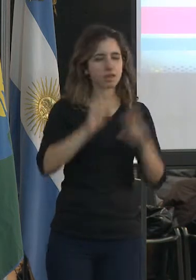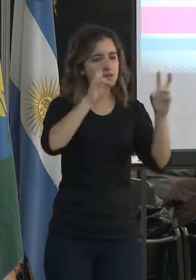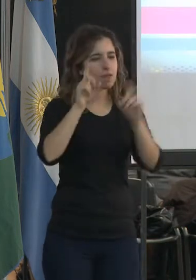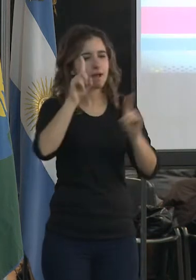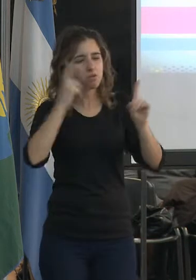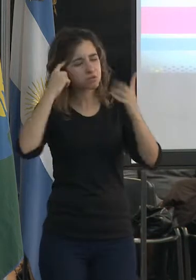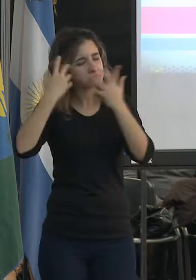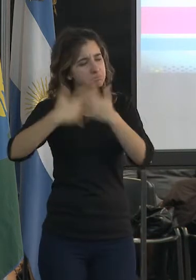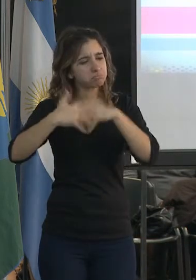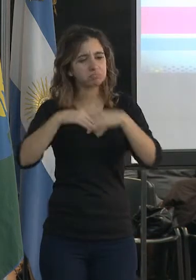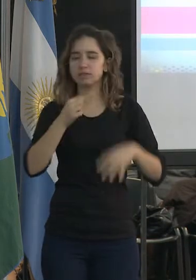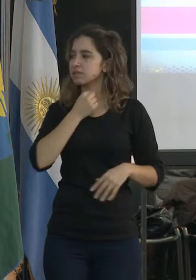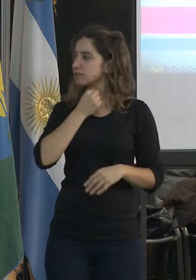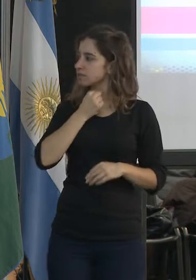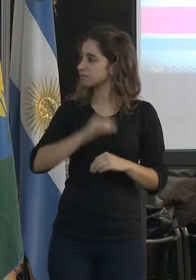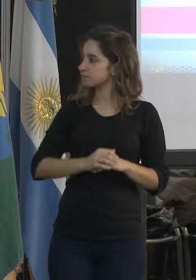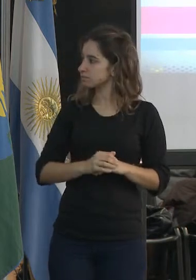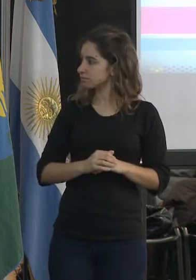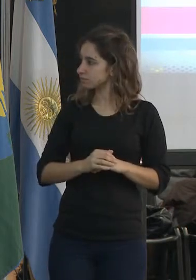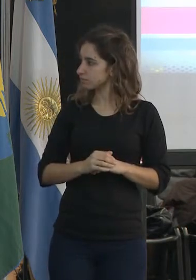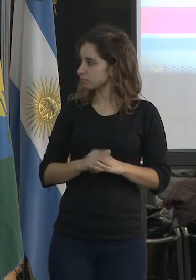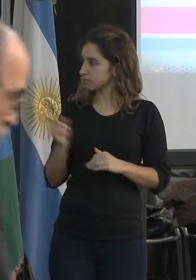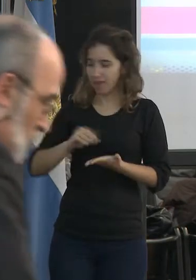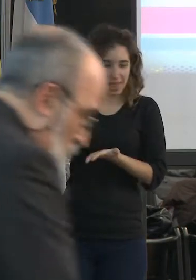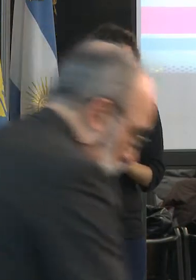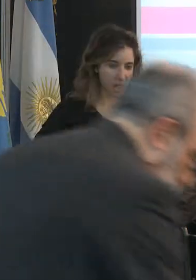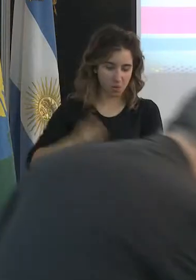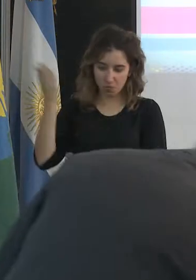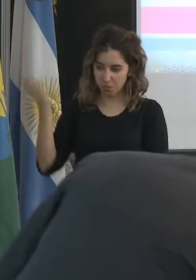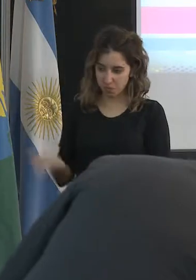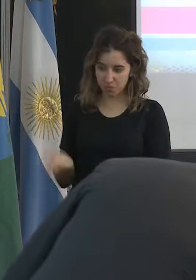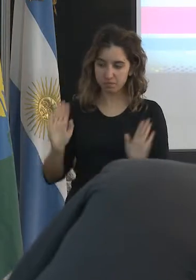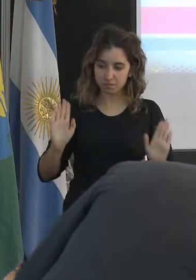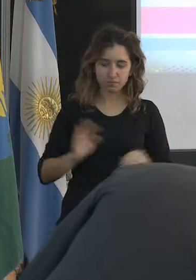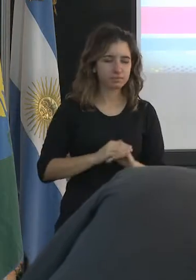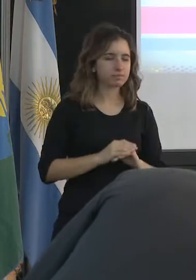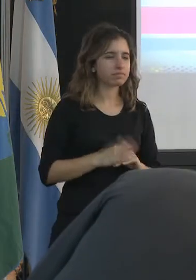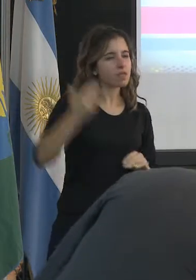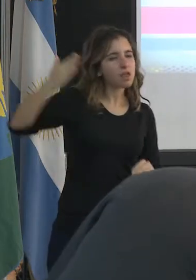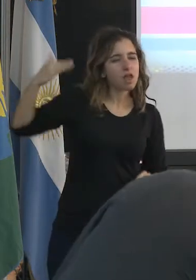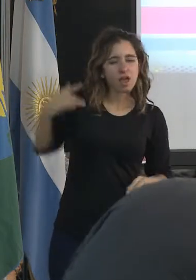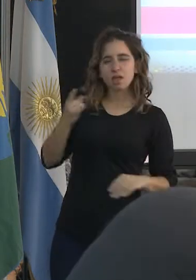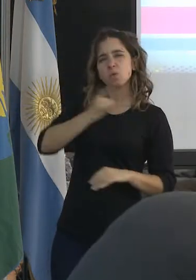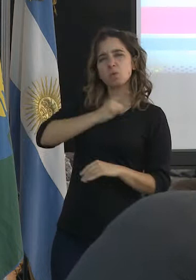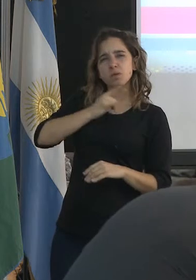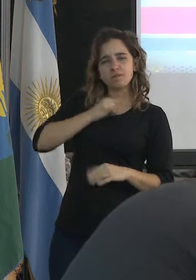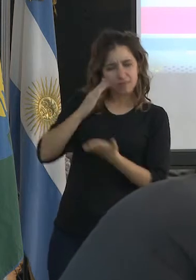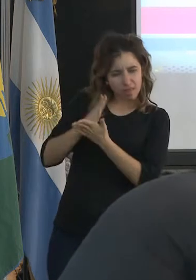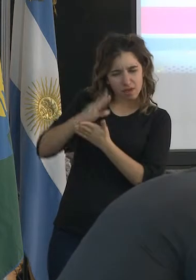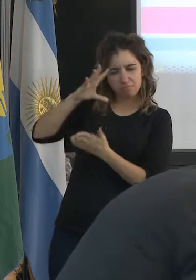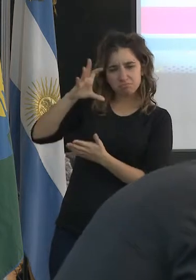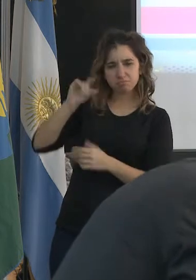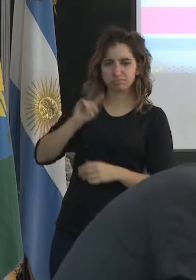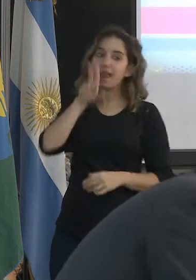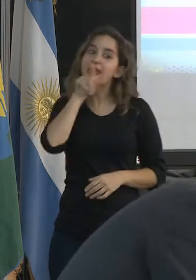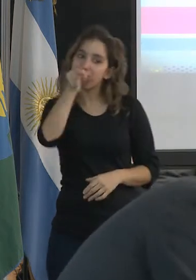reflexiones. Mi profesión es abogado, aunque lo ejerzo poco, pero alguna vez aprendí en la Facultad de Derecho de